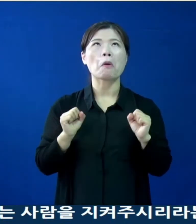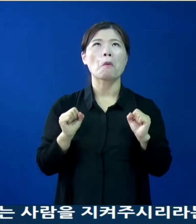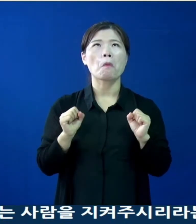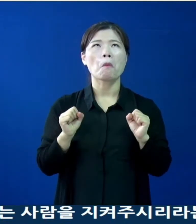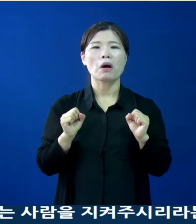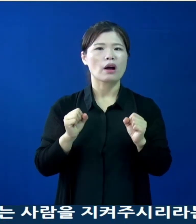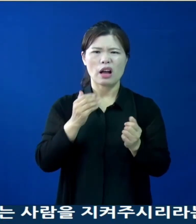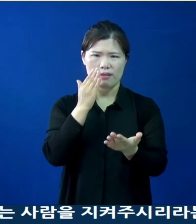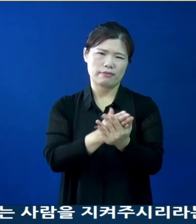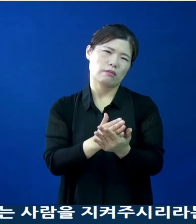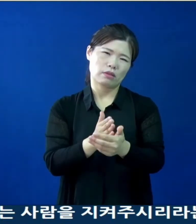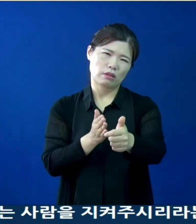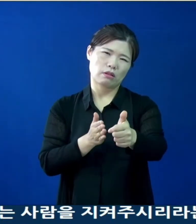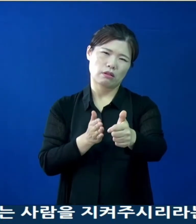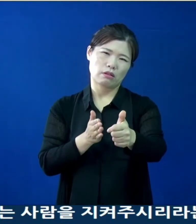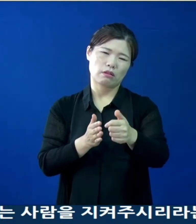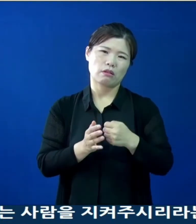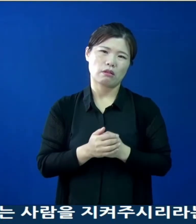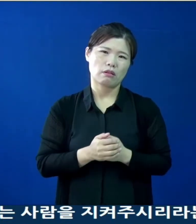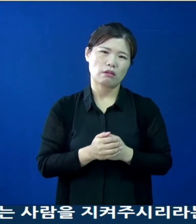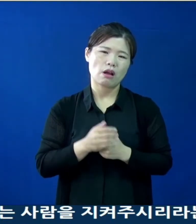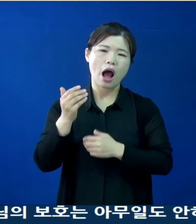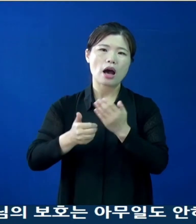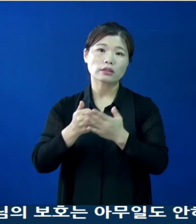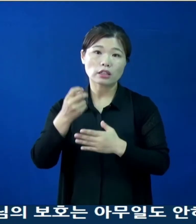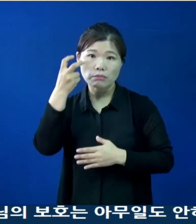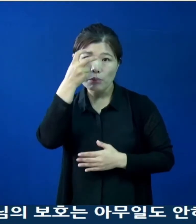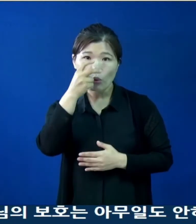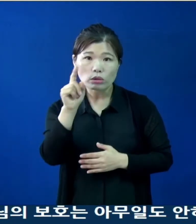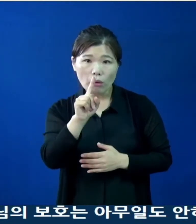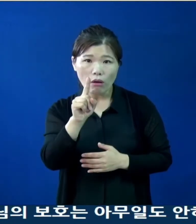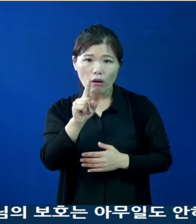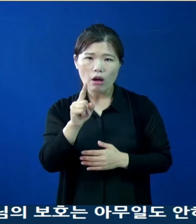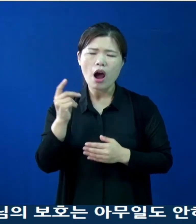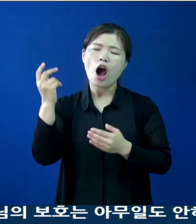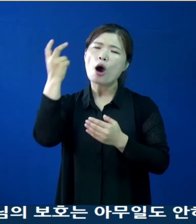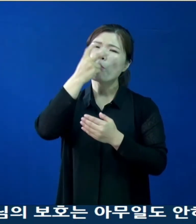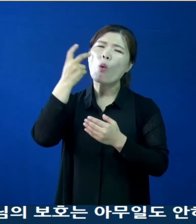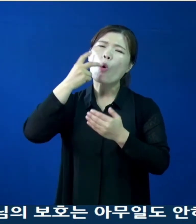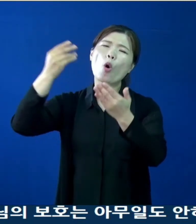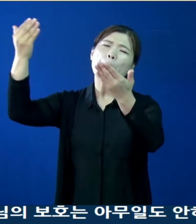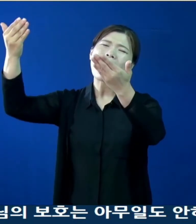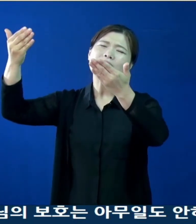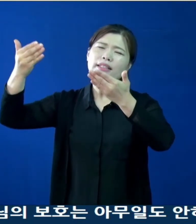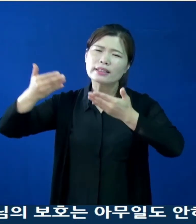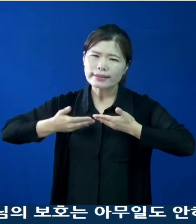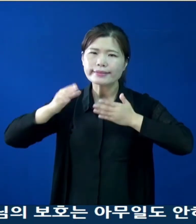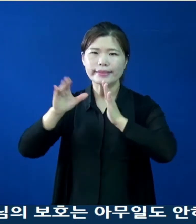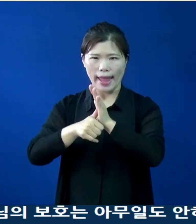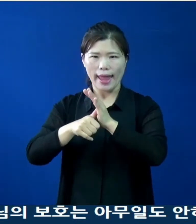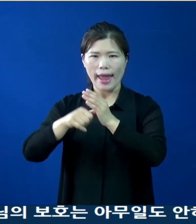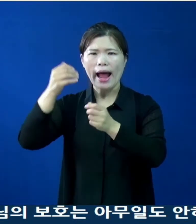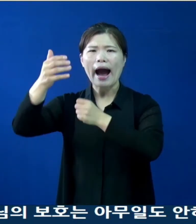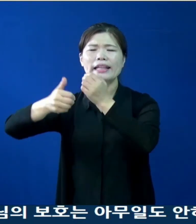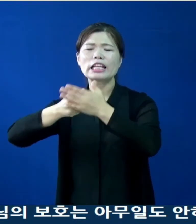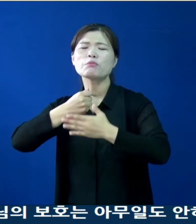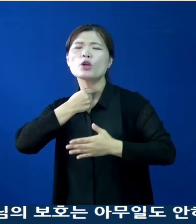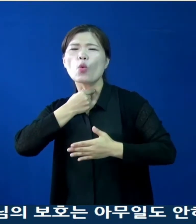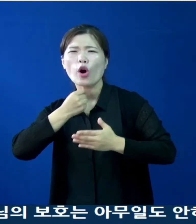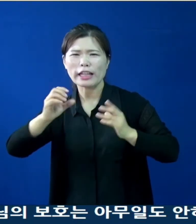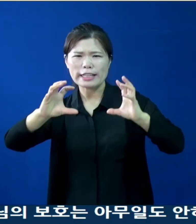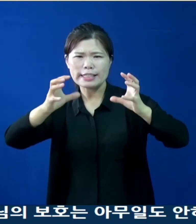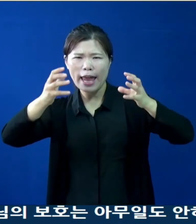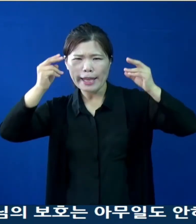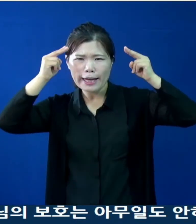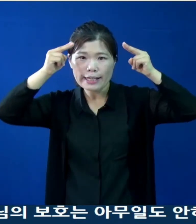아닙니다. 하나님의 보호는 그 보호를 받을수록 주님이 원하시는 세계를 향하여,